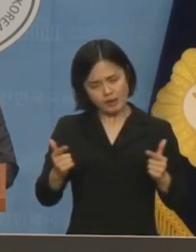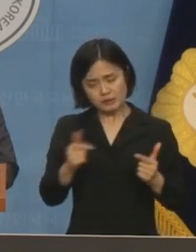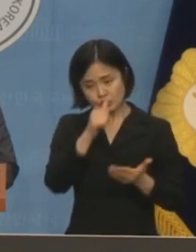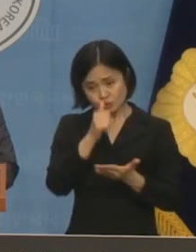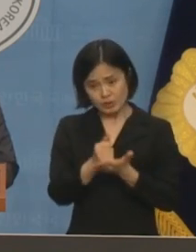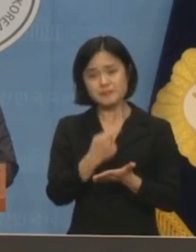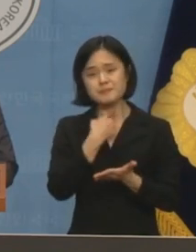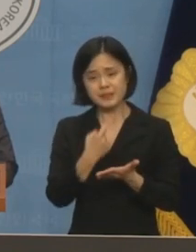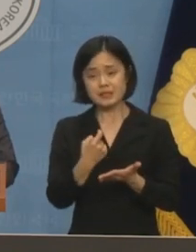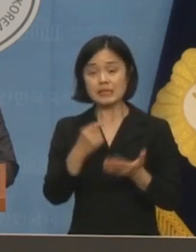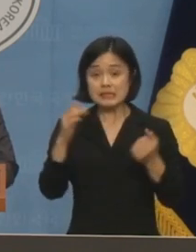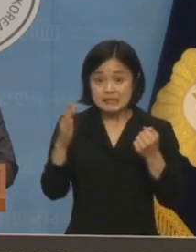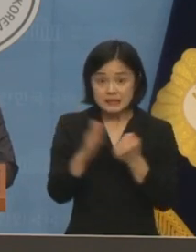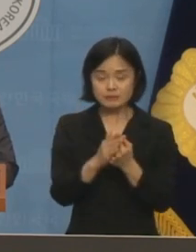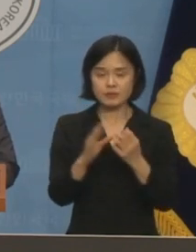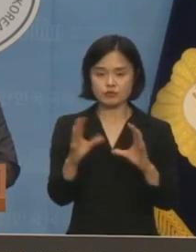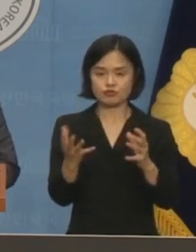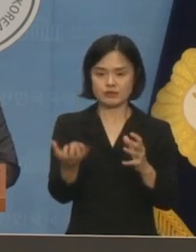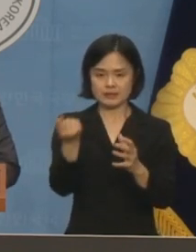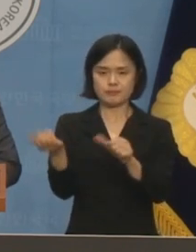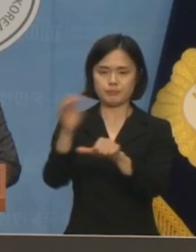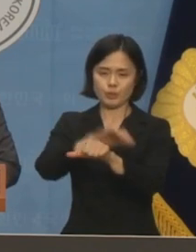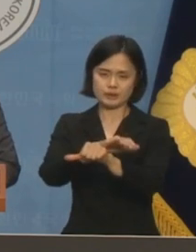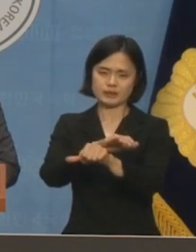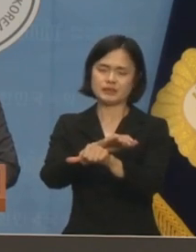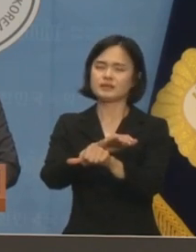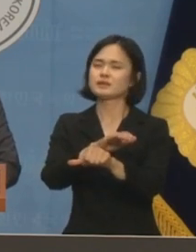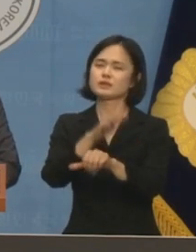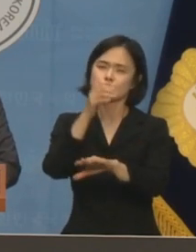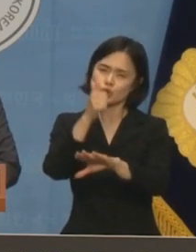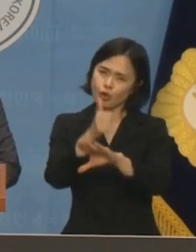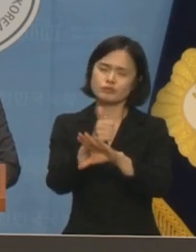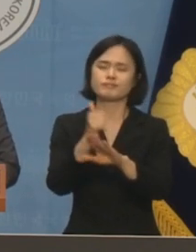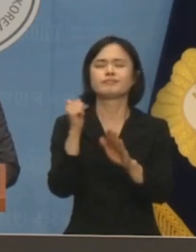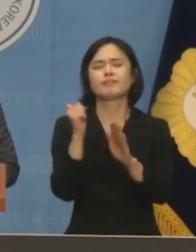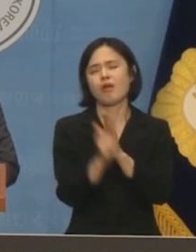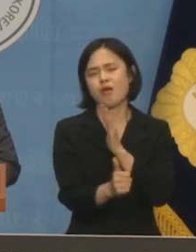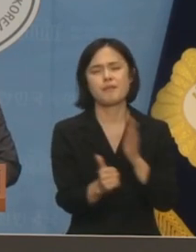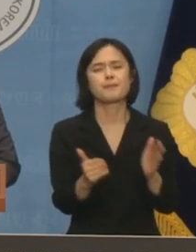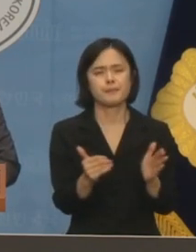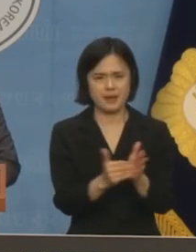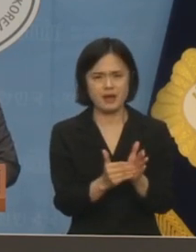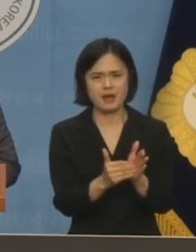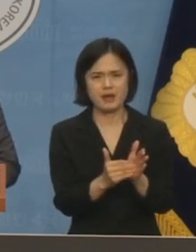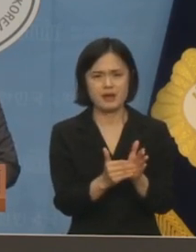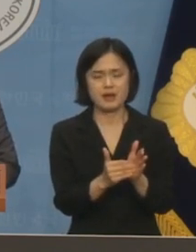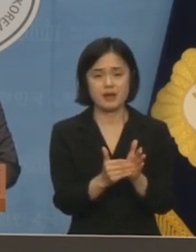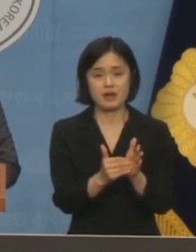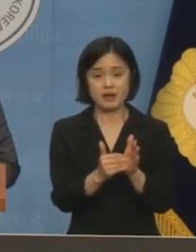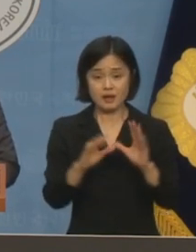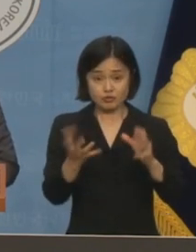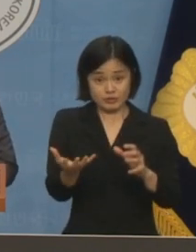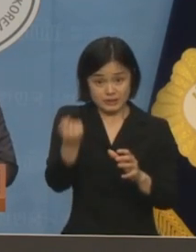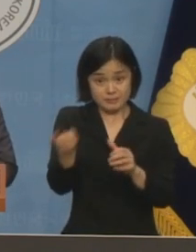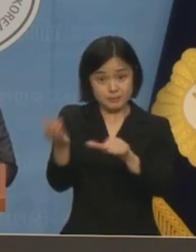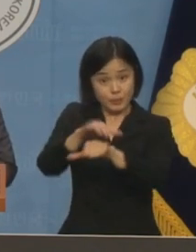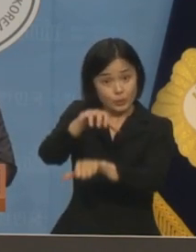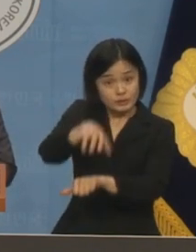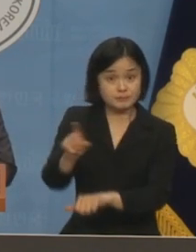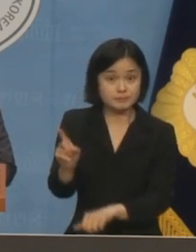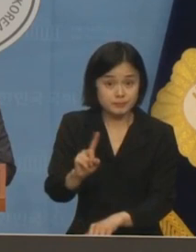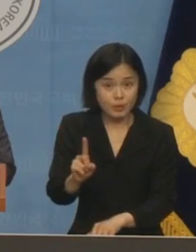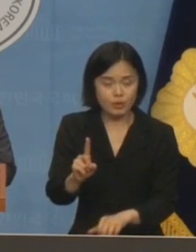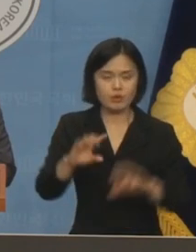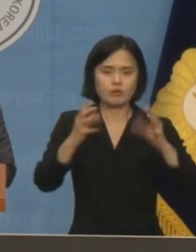못했습니다. 국립묘지는 국가나 사회를 위하여 희생하고 공헌한 분들이 안장되고 그 충의와